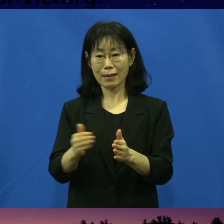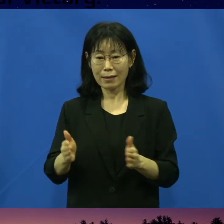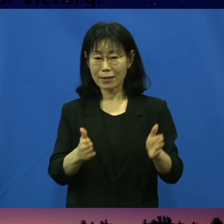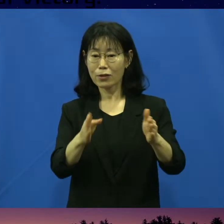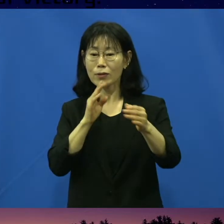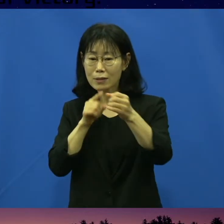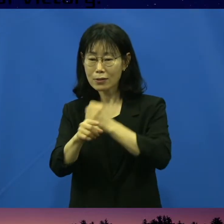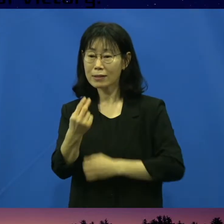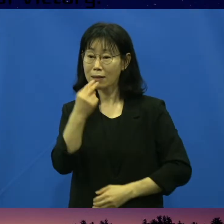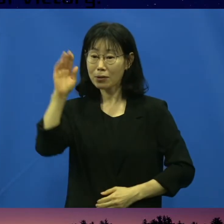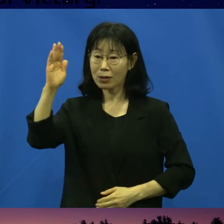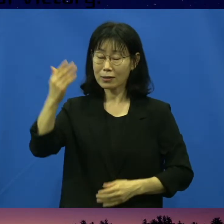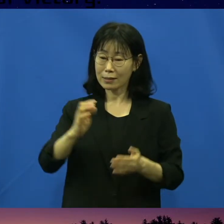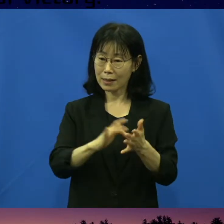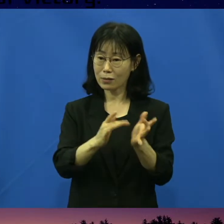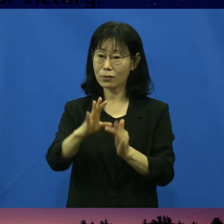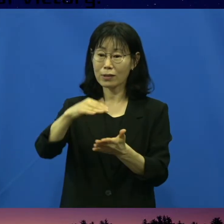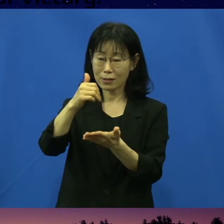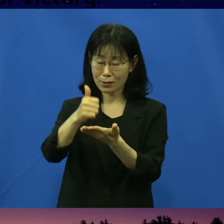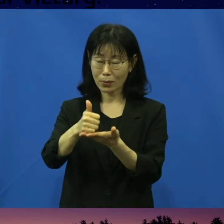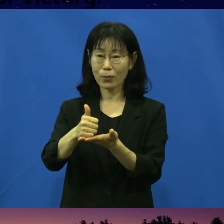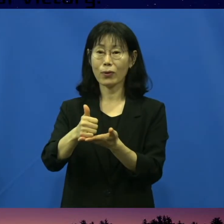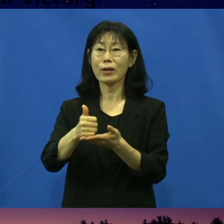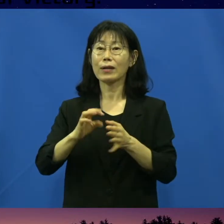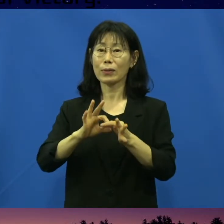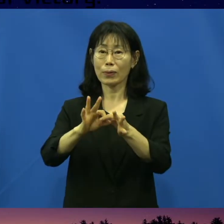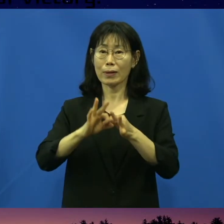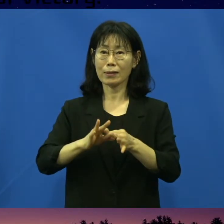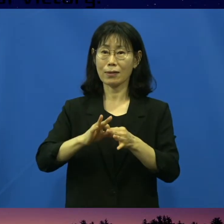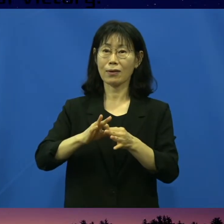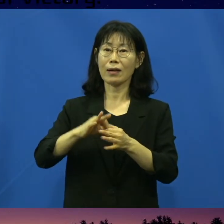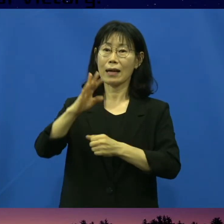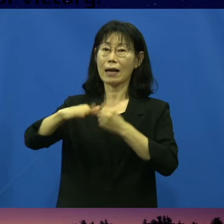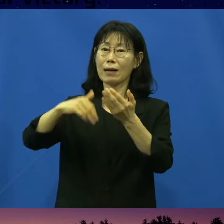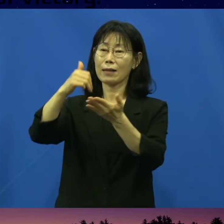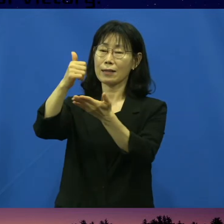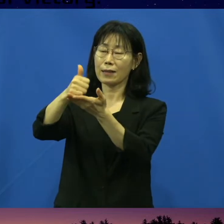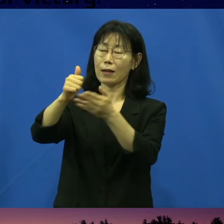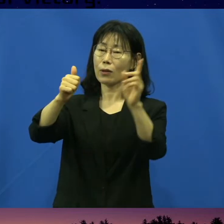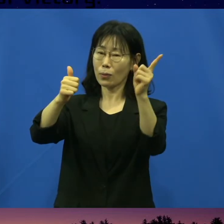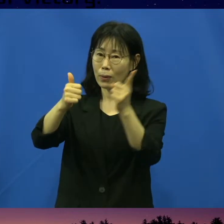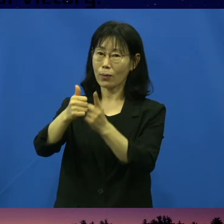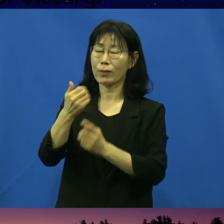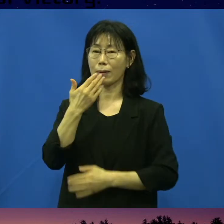진리요 생명이신 예수 그리스도, 그로 맘지 않고는 아버지께로 갈 데가 없어요.